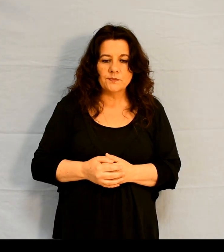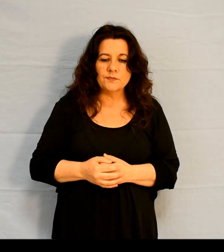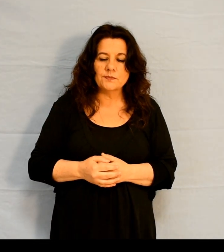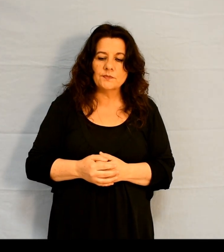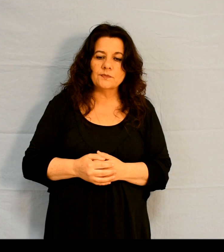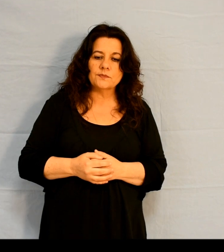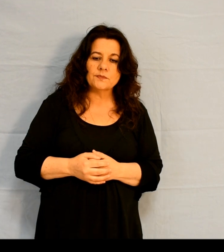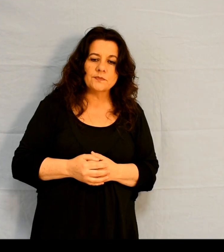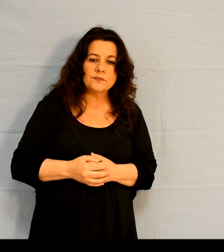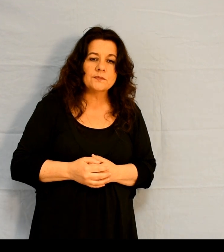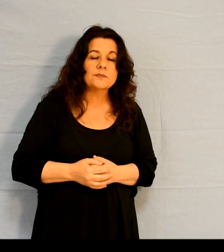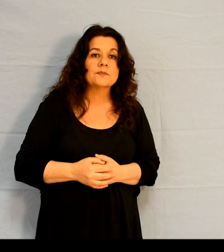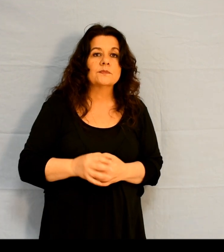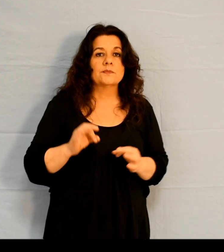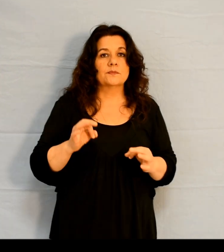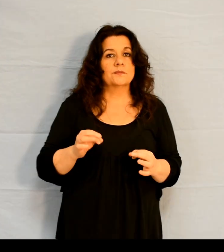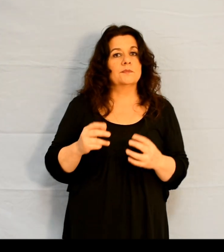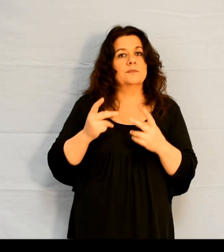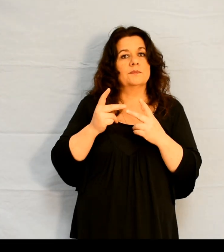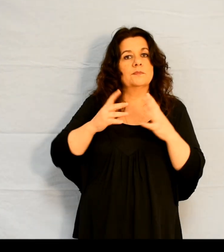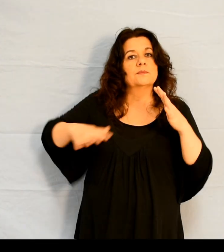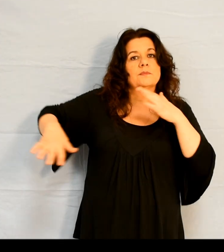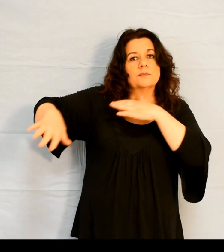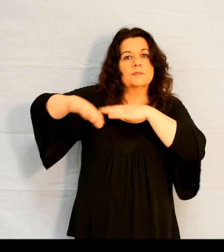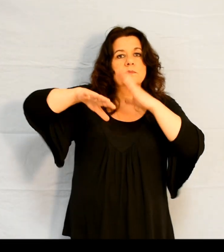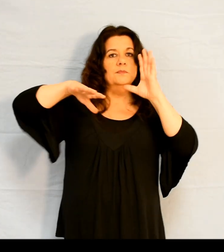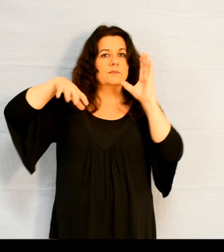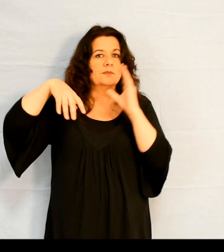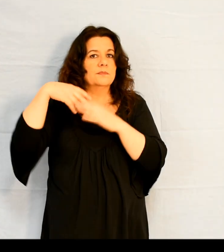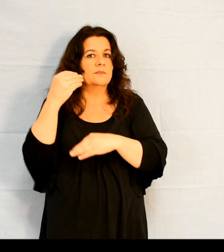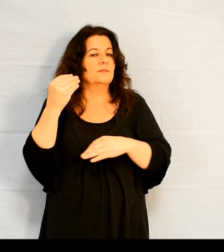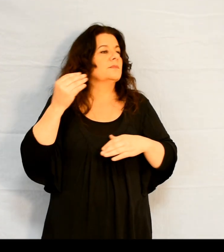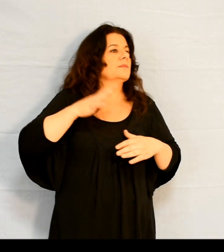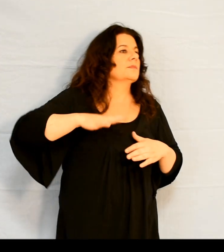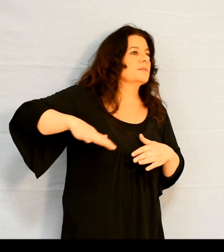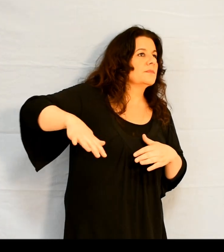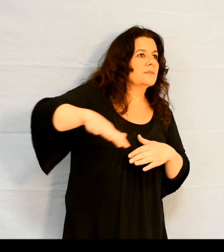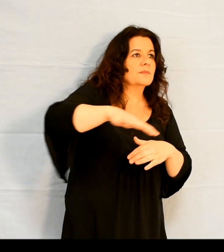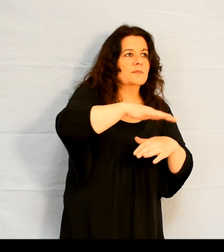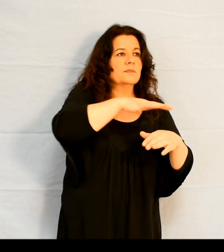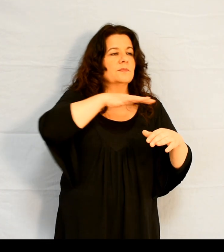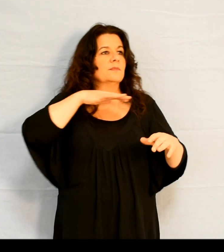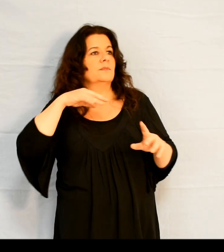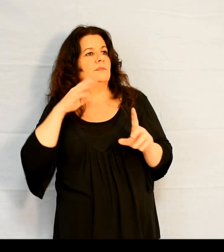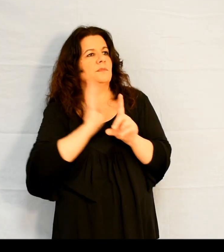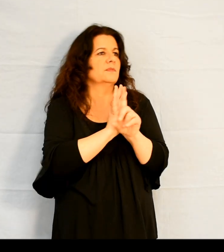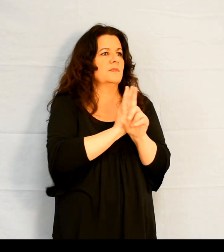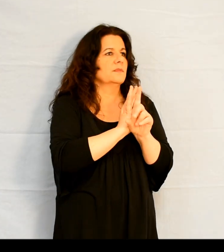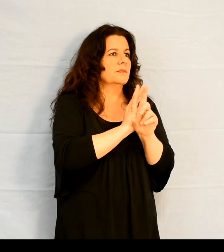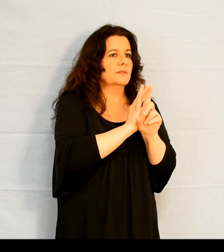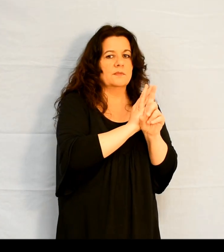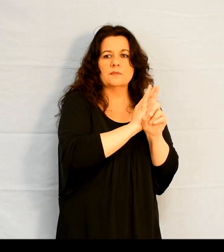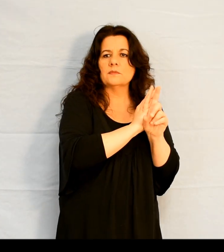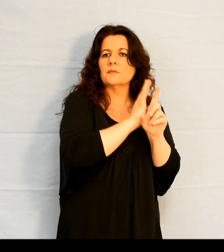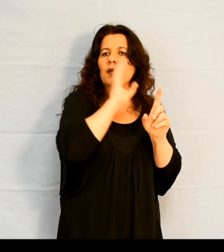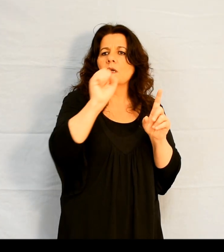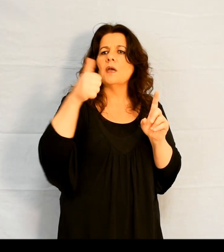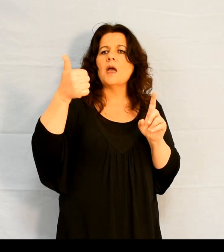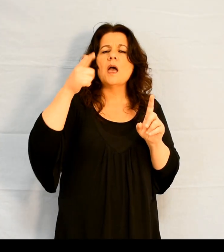En sortant, ils trouvèrent un nommé Simon, originaire de Cyrène. et